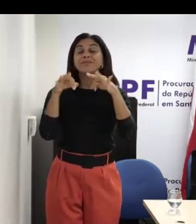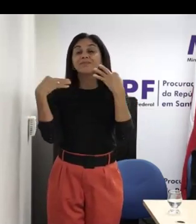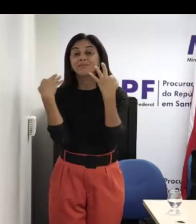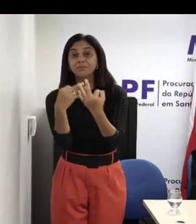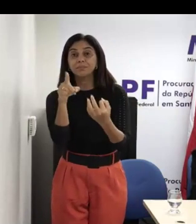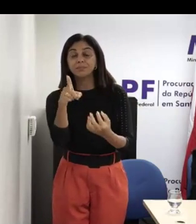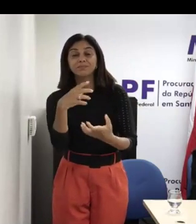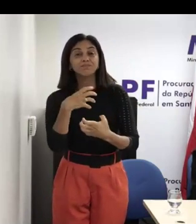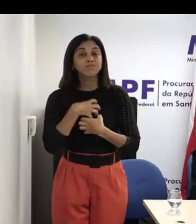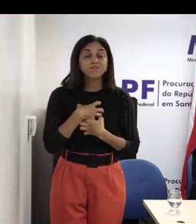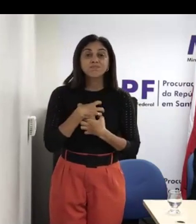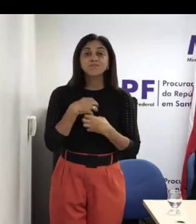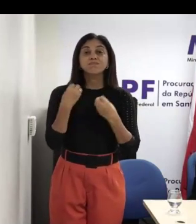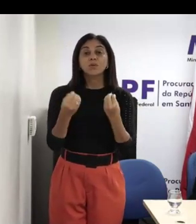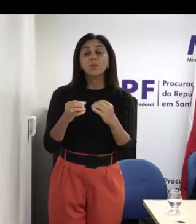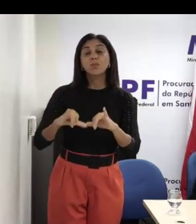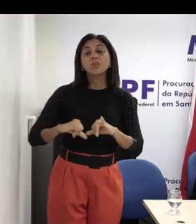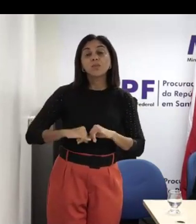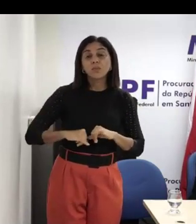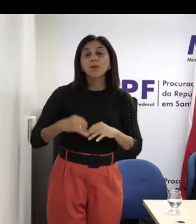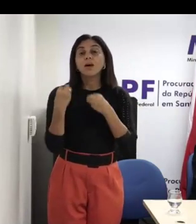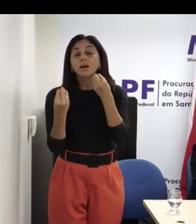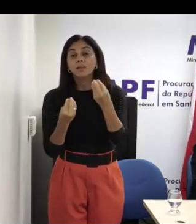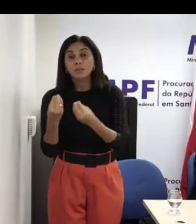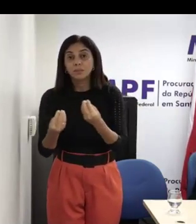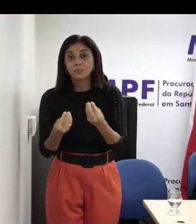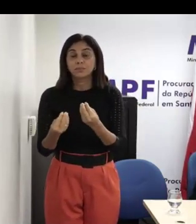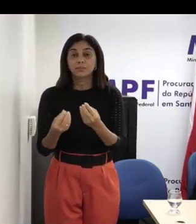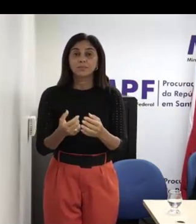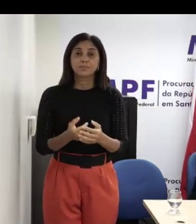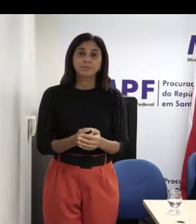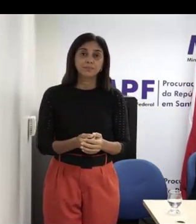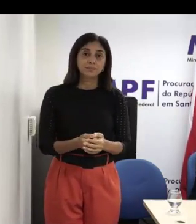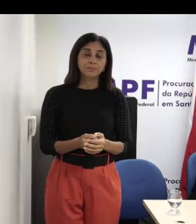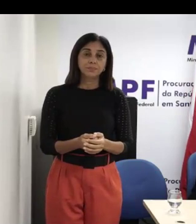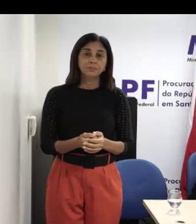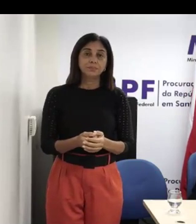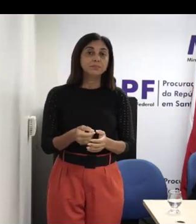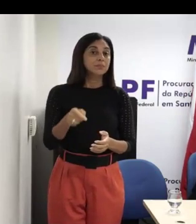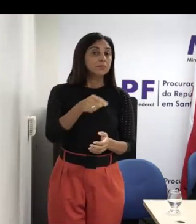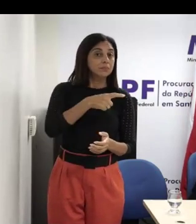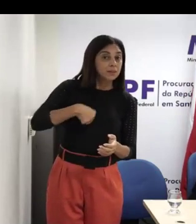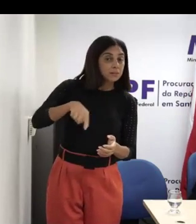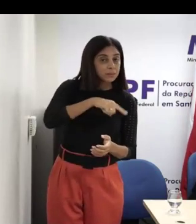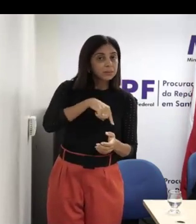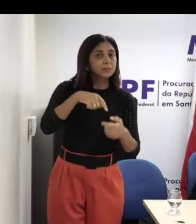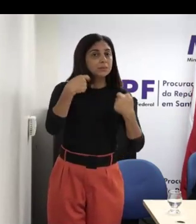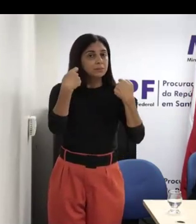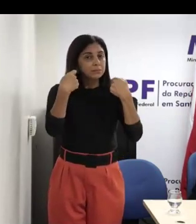subestimar o peso da nossa vida quando nós formos vítimas de crime nós temos que procurar